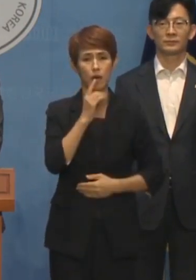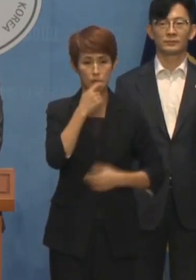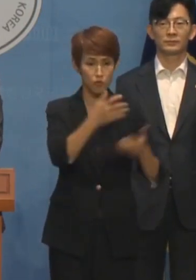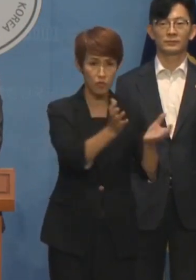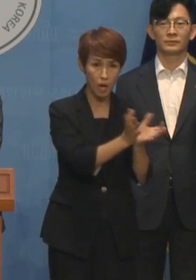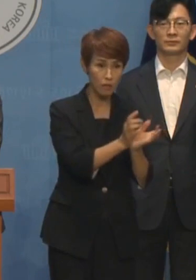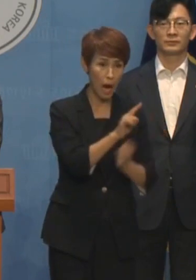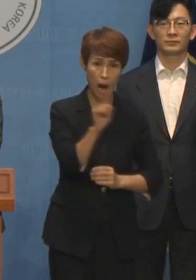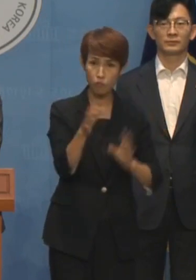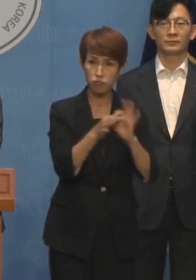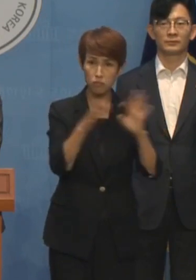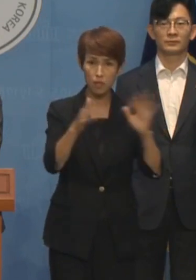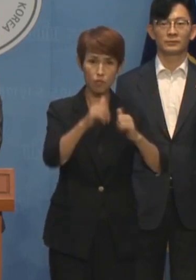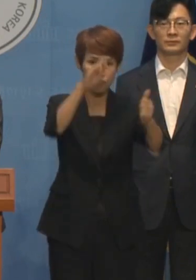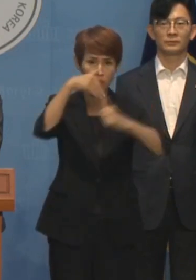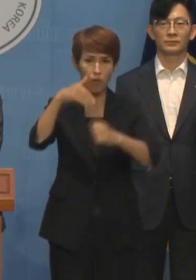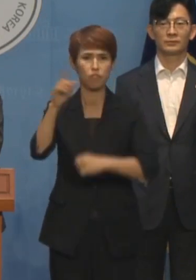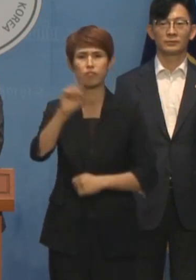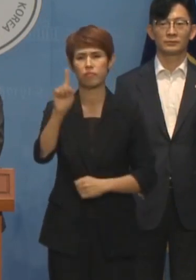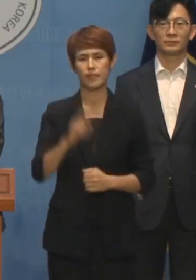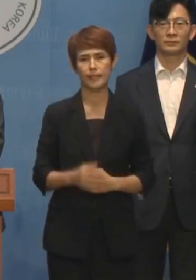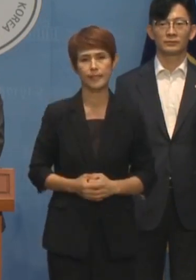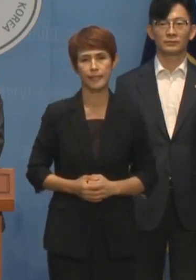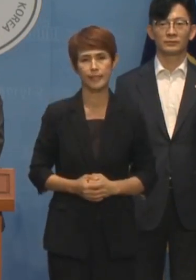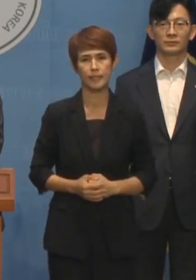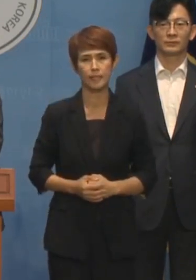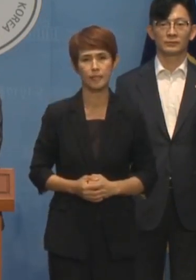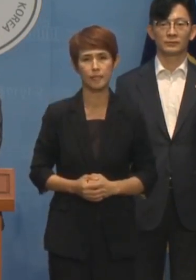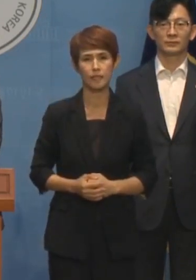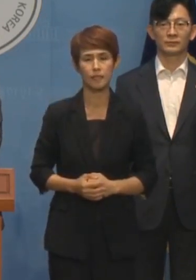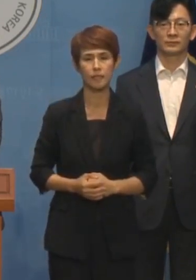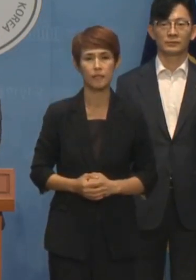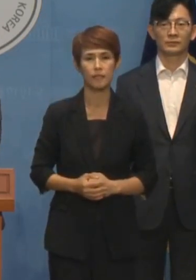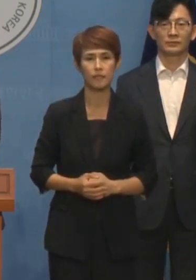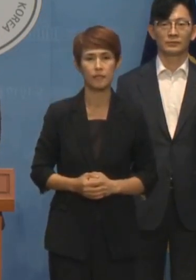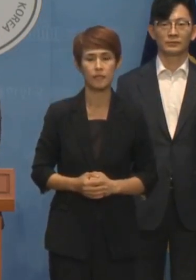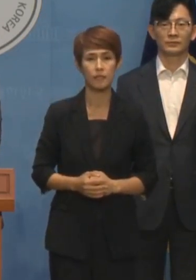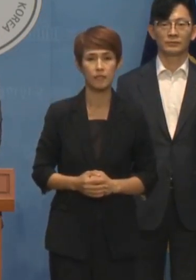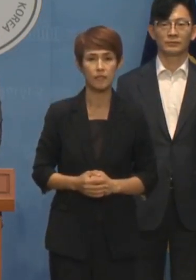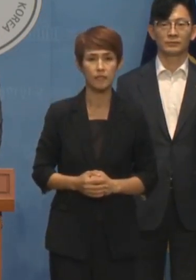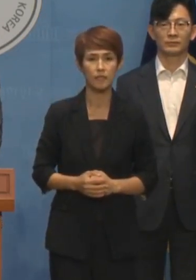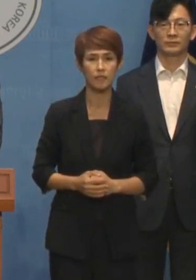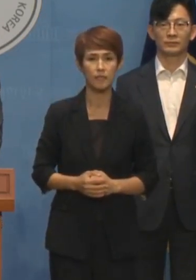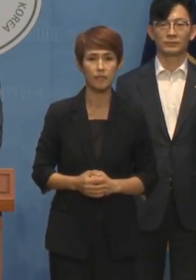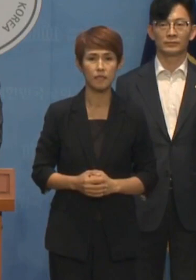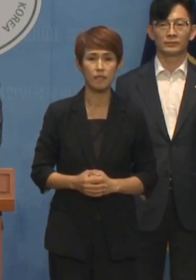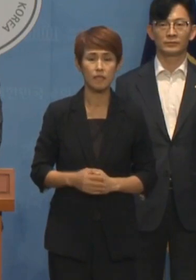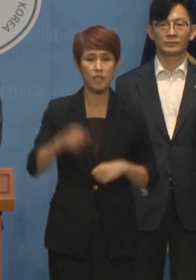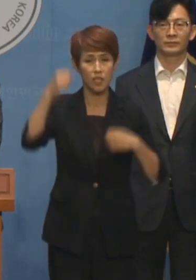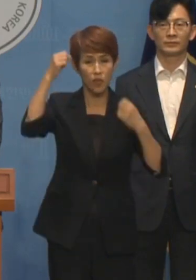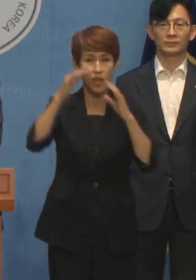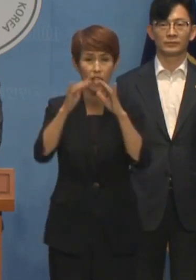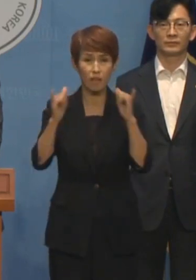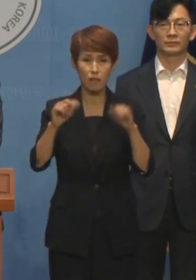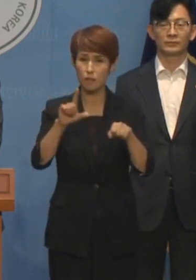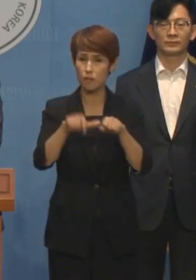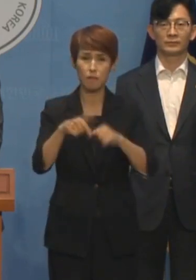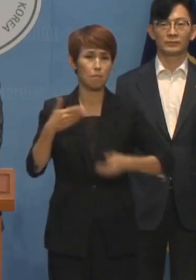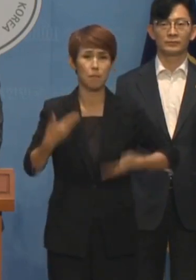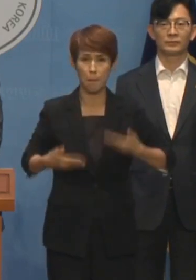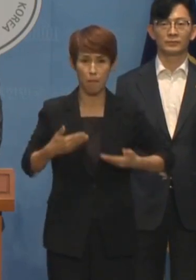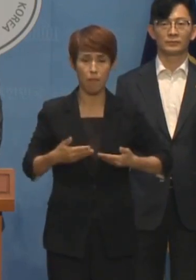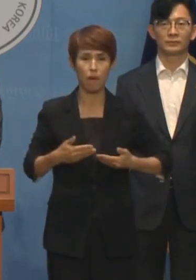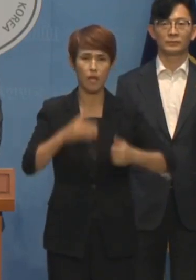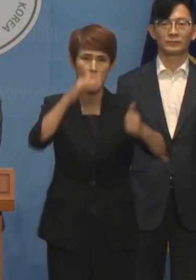관련도 없는 사람들을 부르고 있습니다. 민주당은 K 콘텐츠 열풍으로 1분 1초가 아까운 문화인 연예인들을 대거